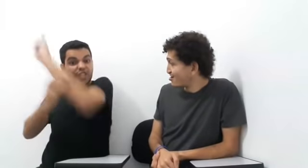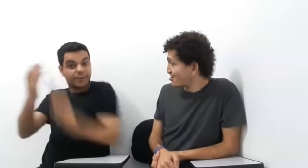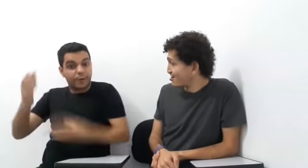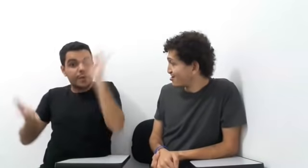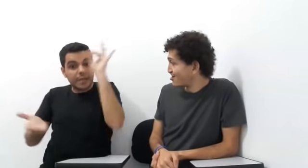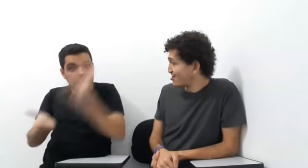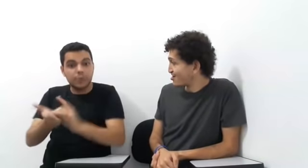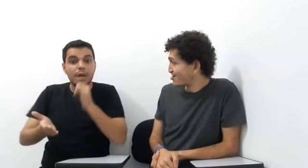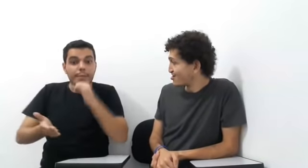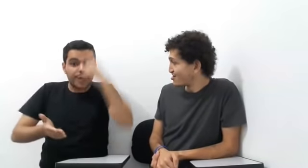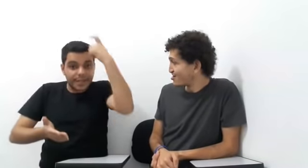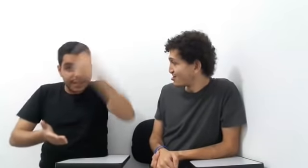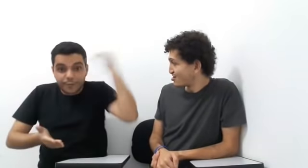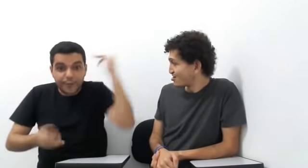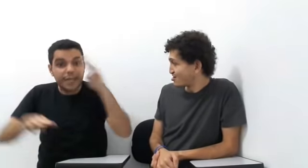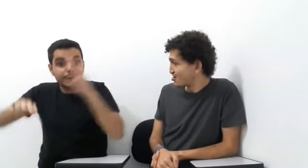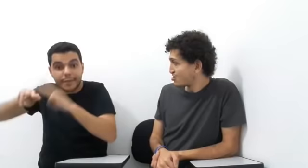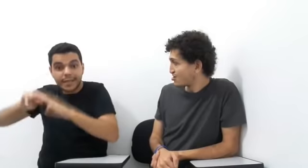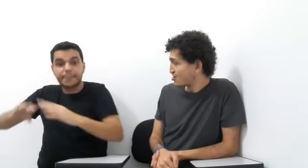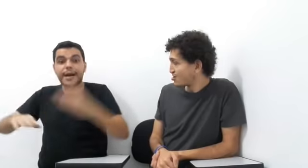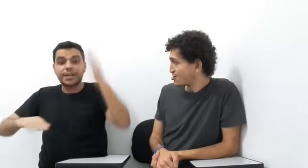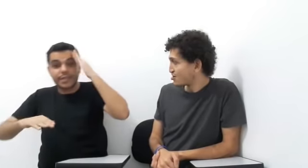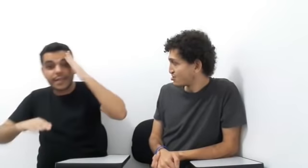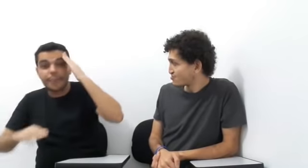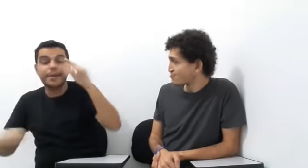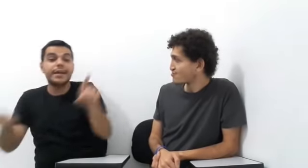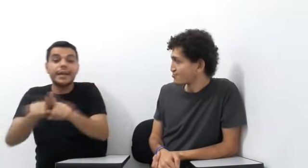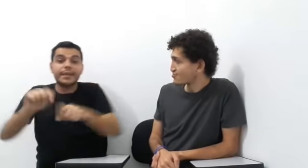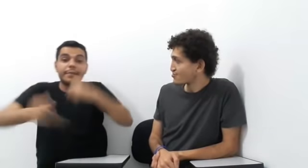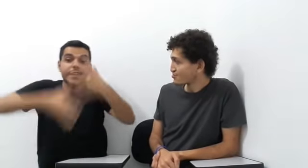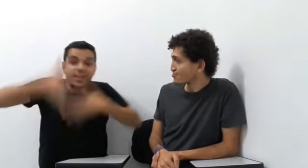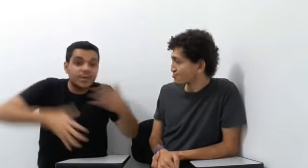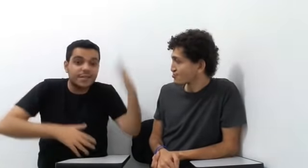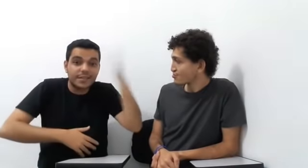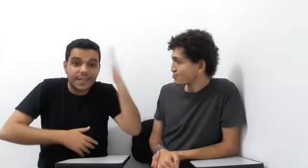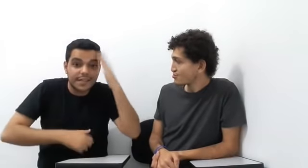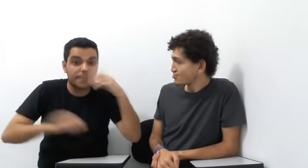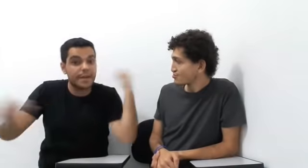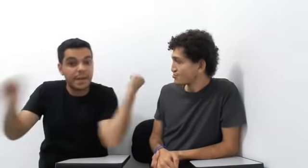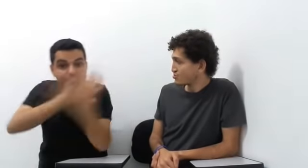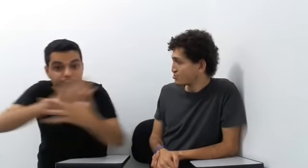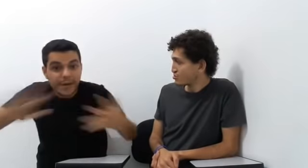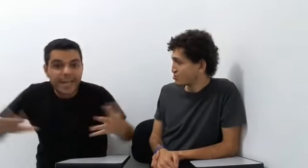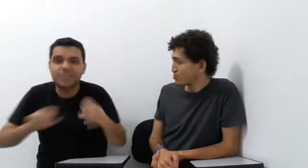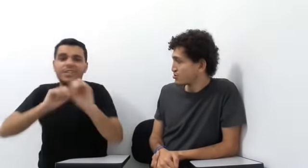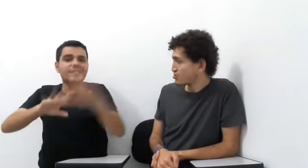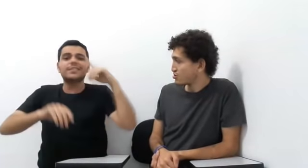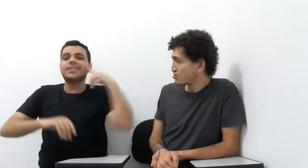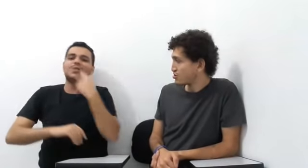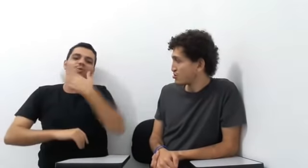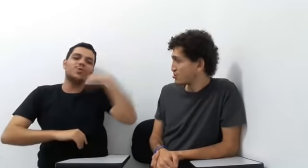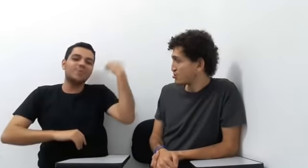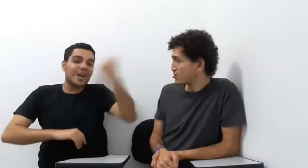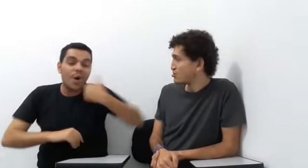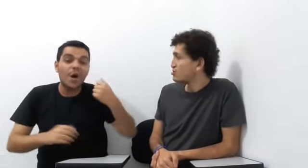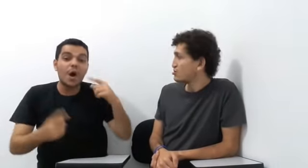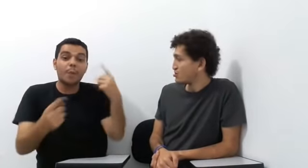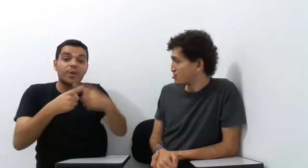for bilíngue, por exemplo, Felipe, matemática saber, também língua de sinais saber fluente, ensinar o surdo melhor. Porque